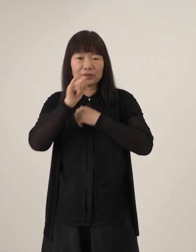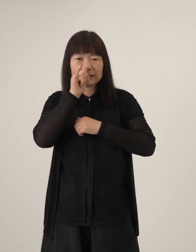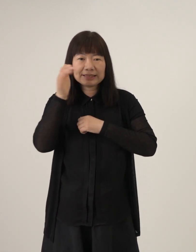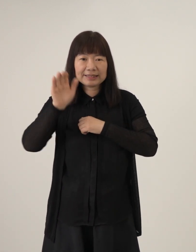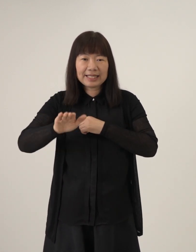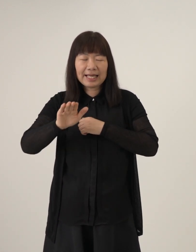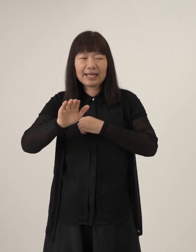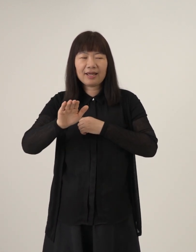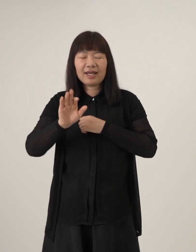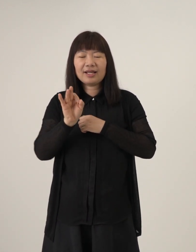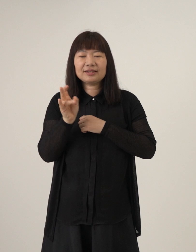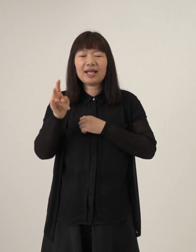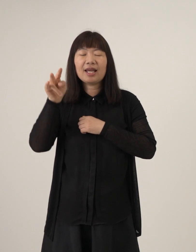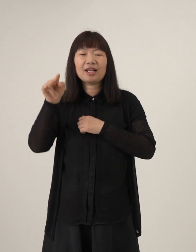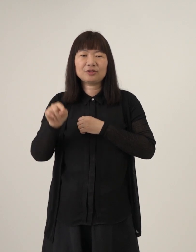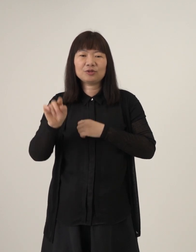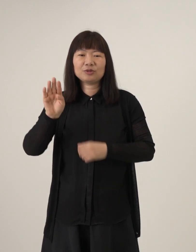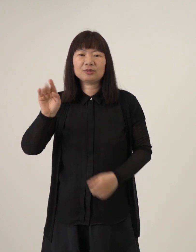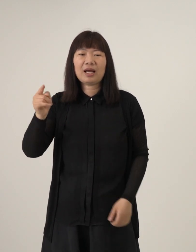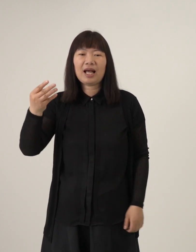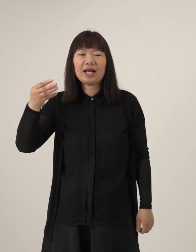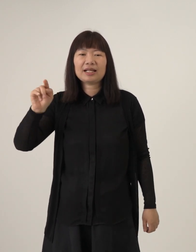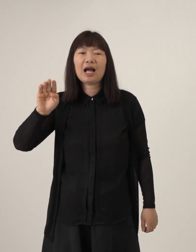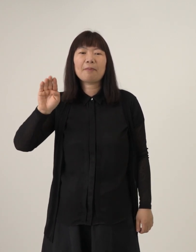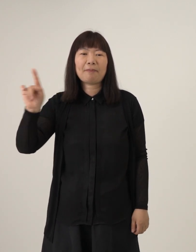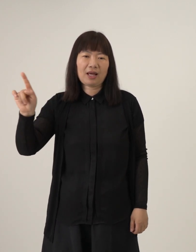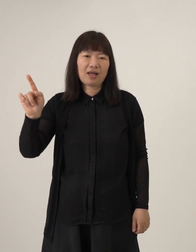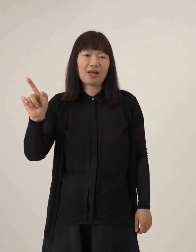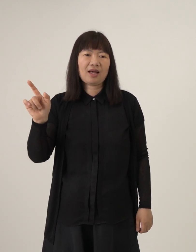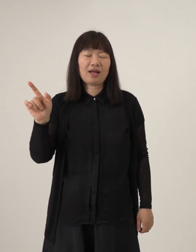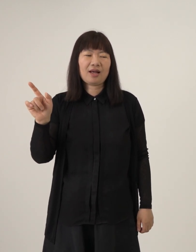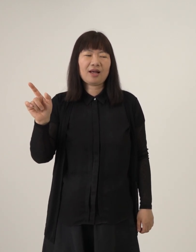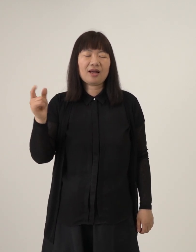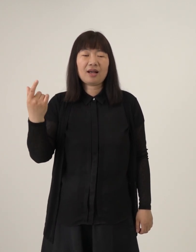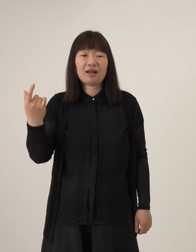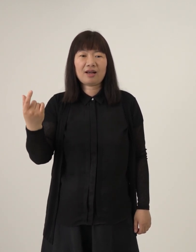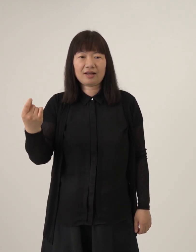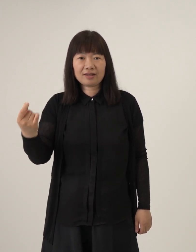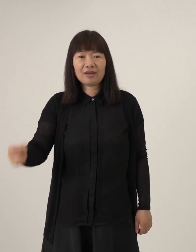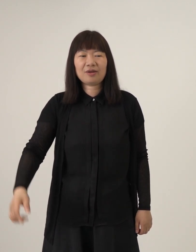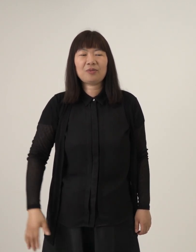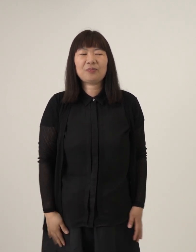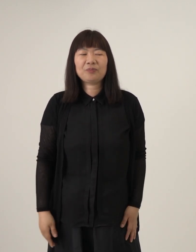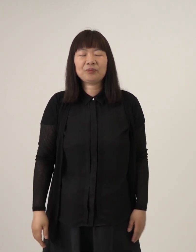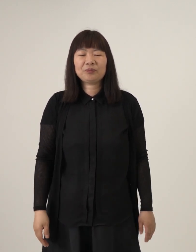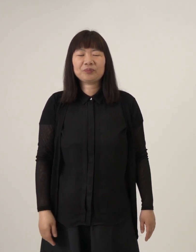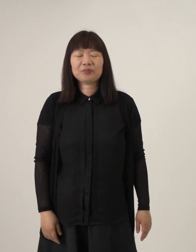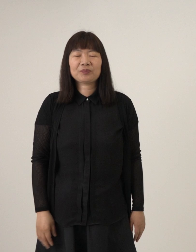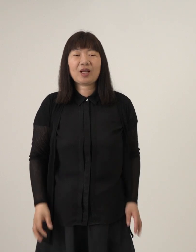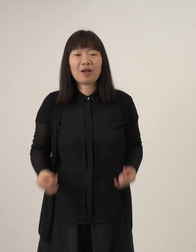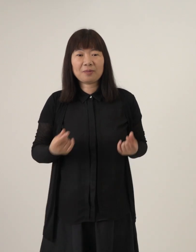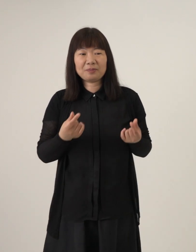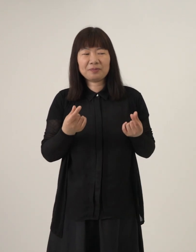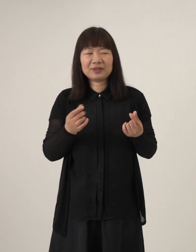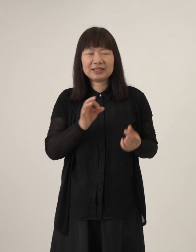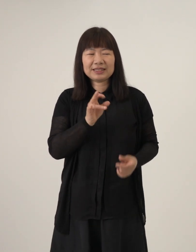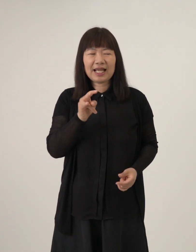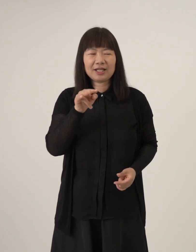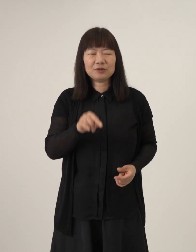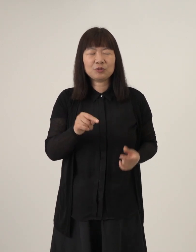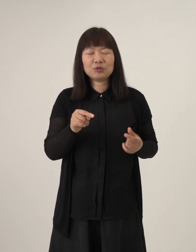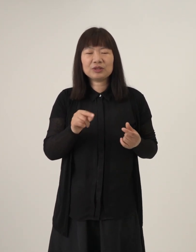강도 이름도 예수 바라바예요. 예수 바라바 이름이 굉장히 비슷한 이름들이